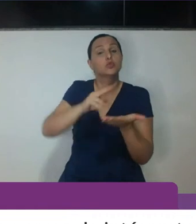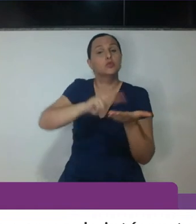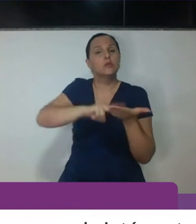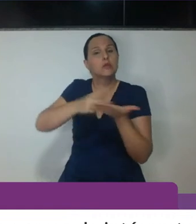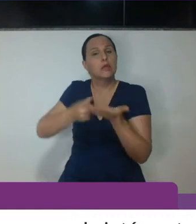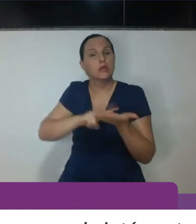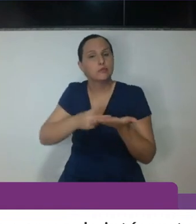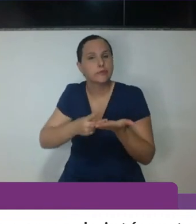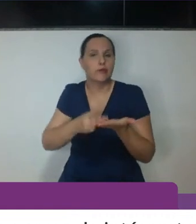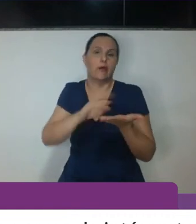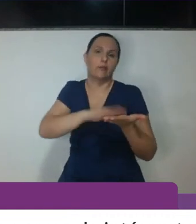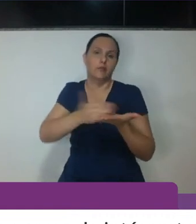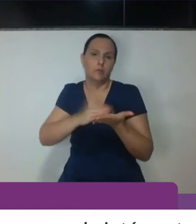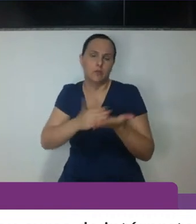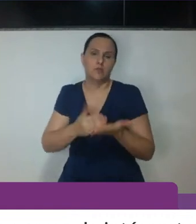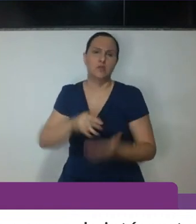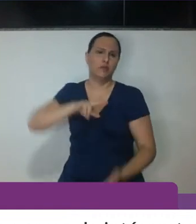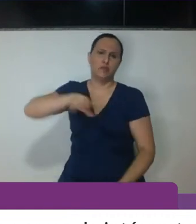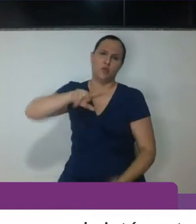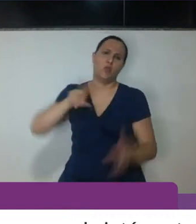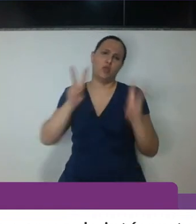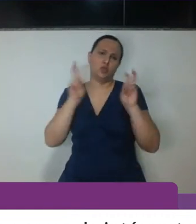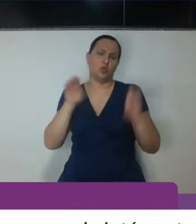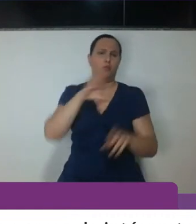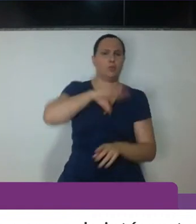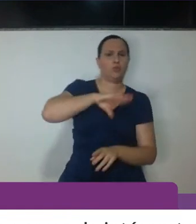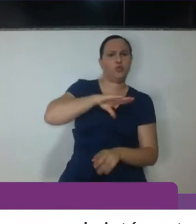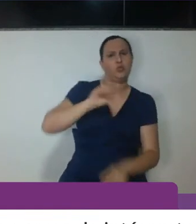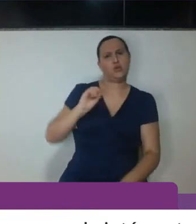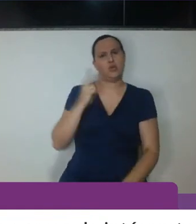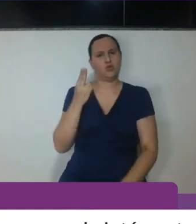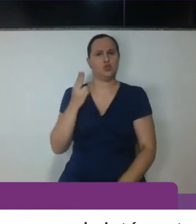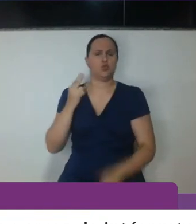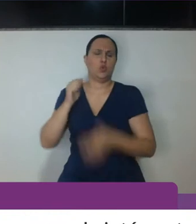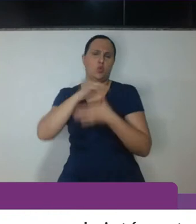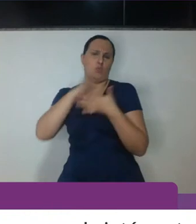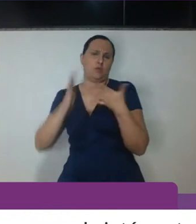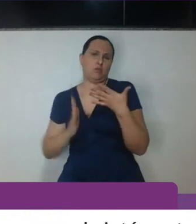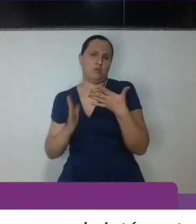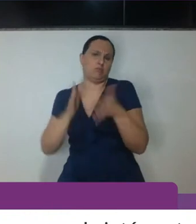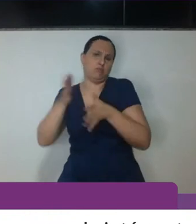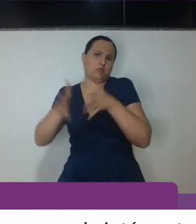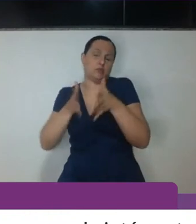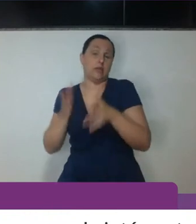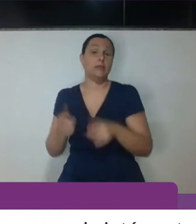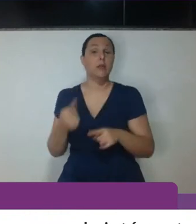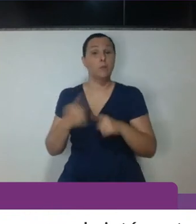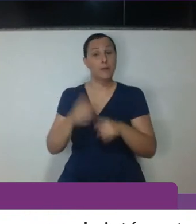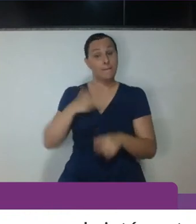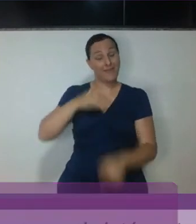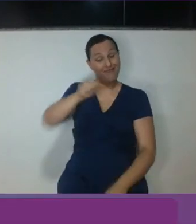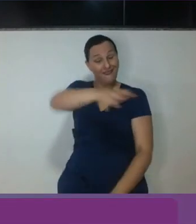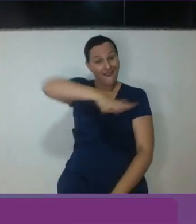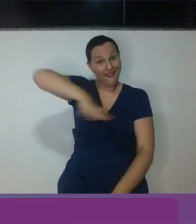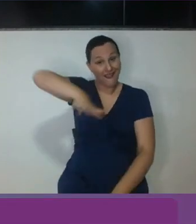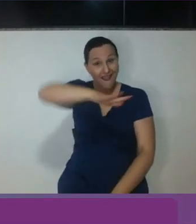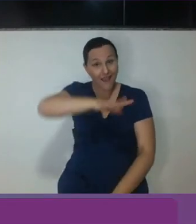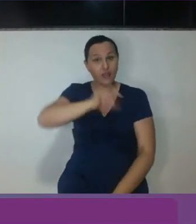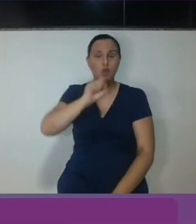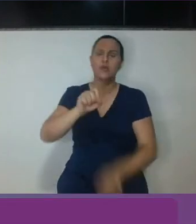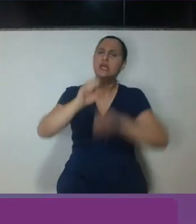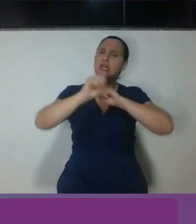e a língua de sinais. A minha área de formação é o ensino de tradução, e não o ensino de língua